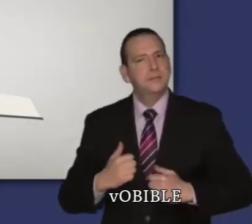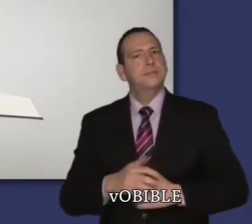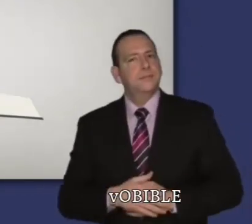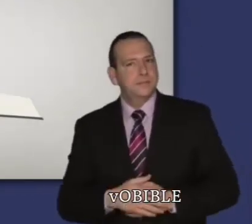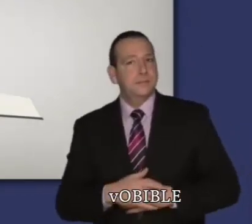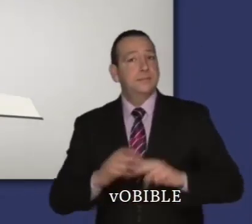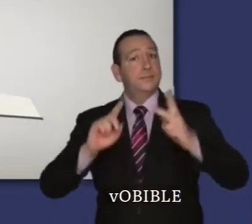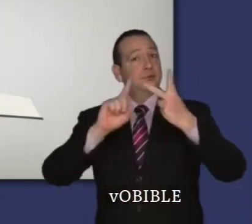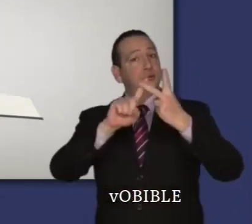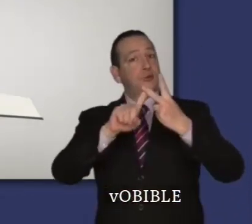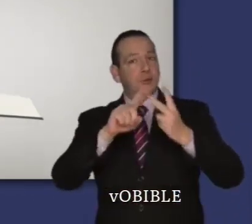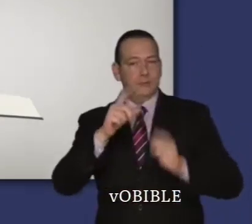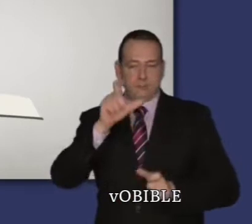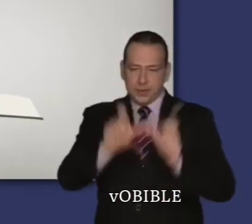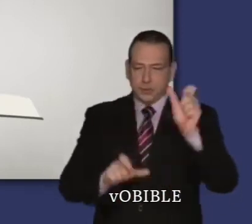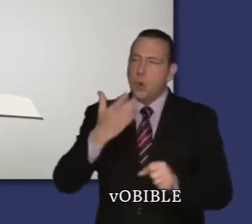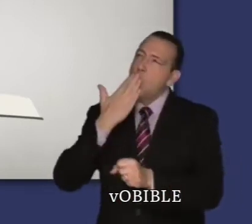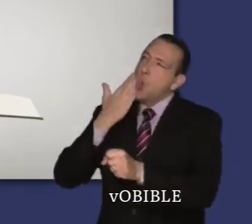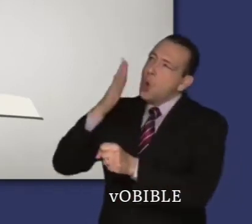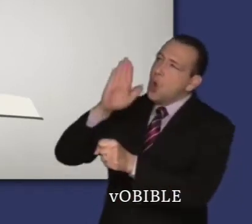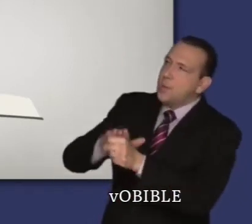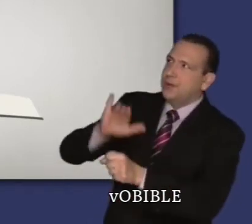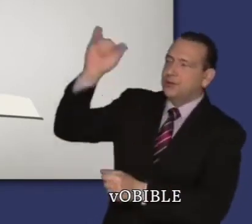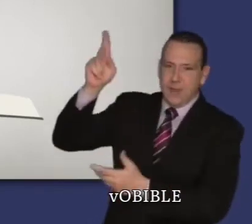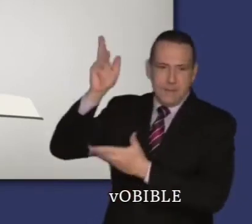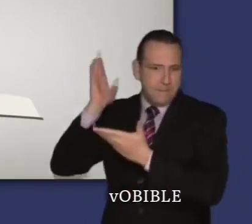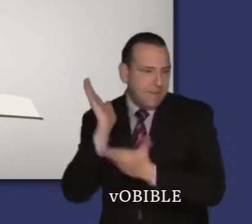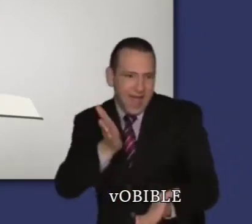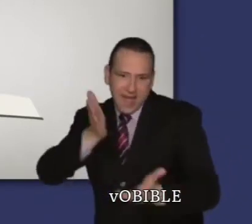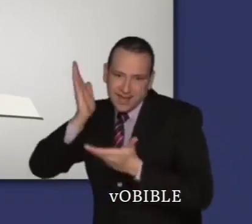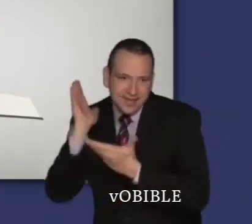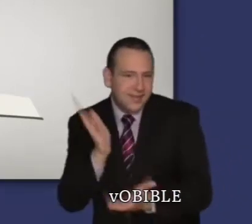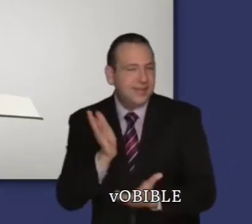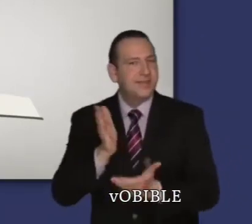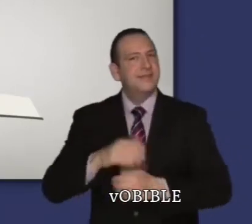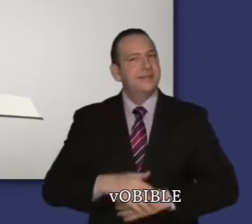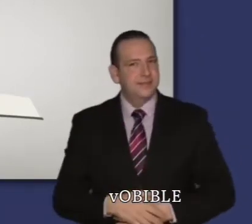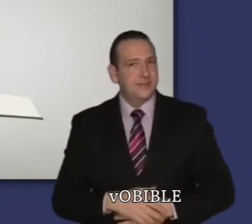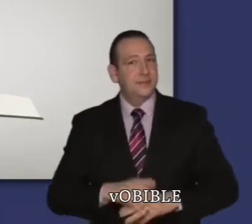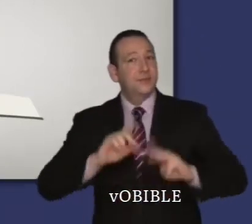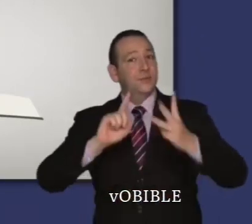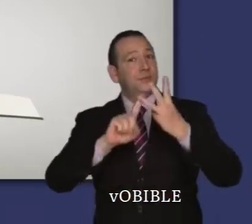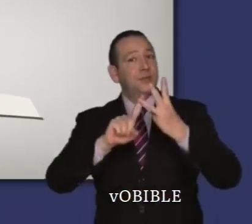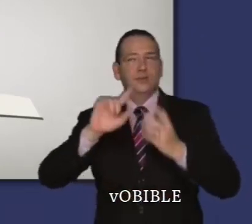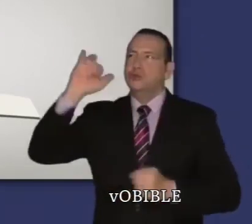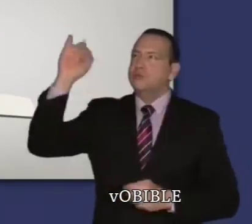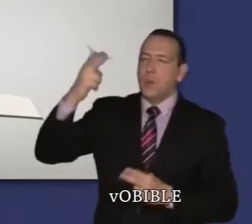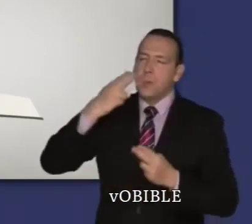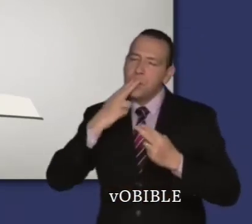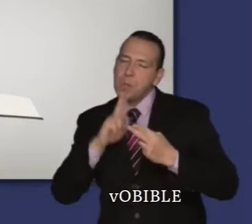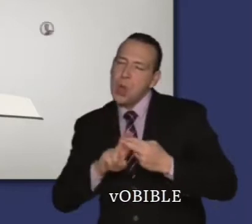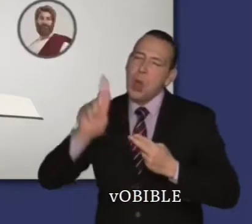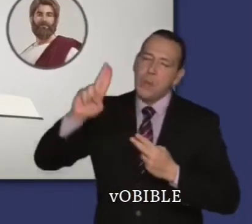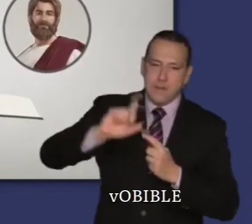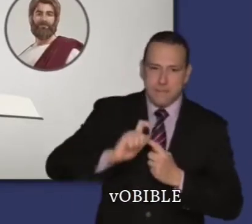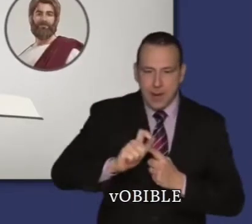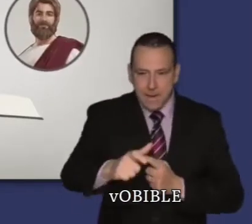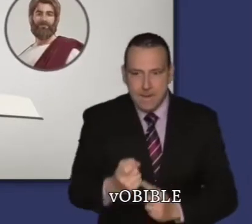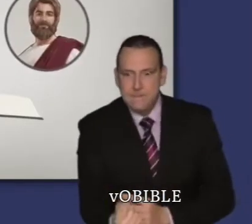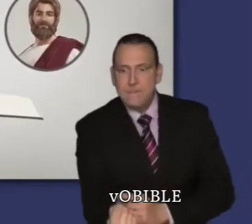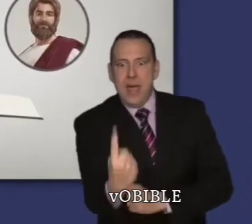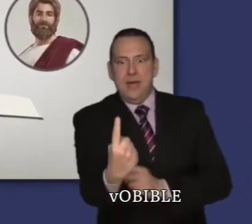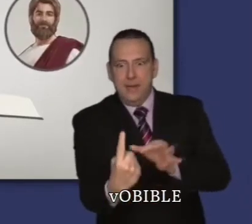l'humanité. Notez comment les patriarches ont obtenu l'approbation de Dieu et pourquoi ils ont été bénis. Et voyez comment